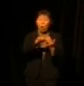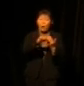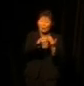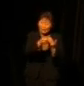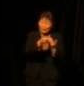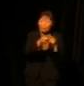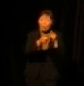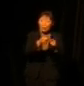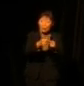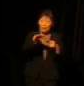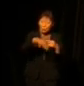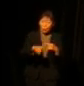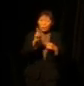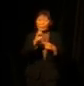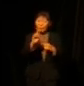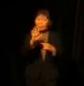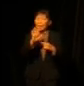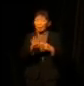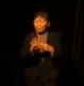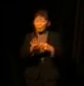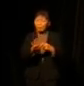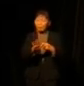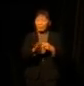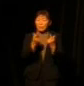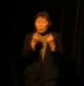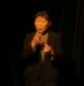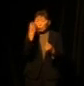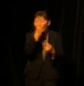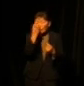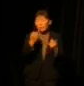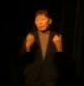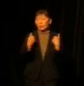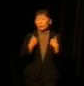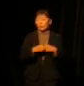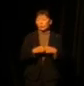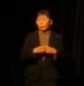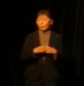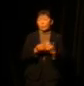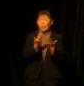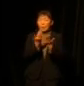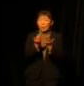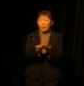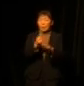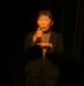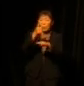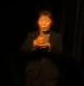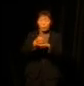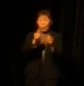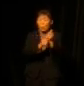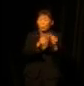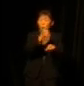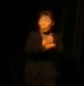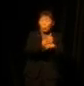があってどう使ってどうやるかの、ね、確認シミュレーションする。なぜかというとね、校長教頭が学校近くに住ん